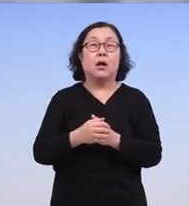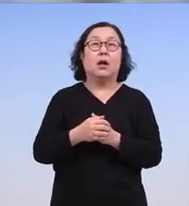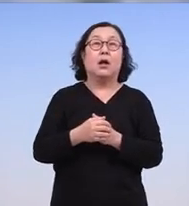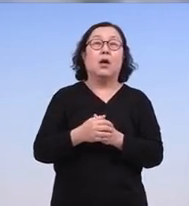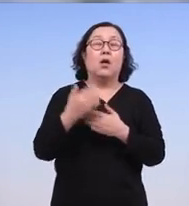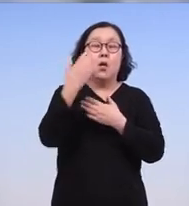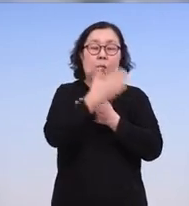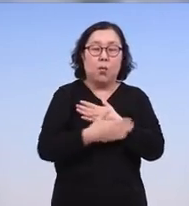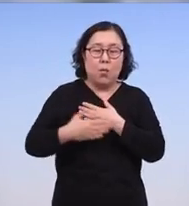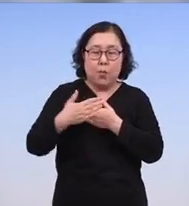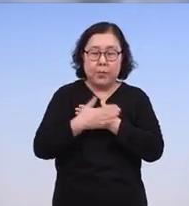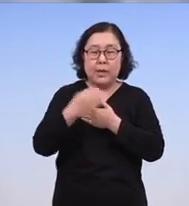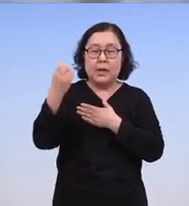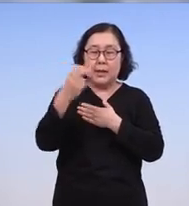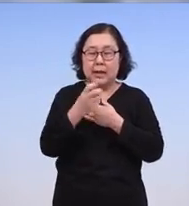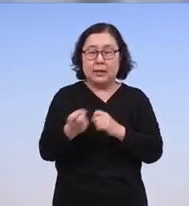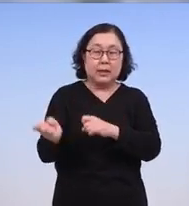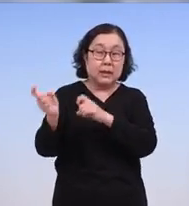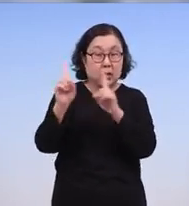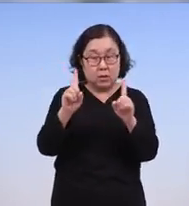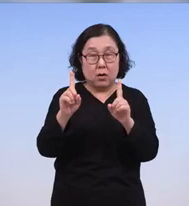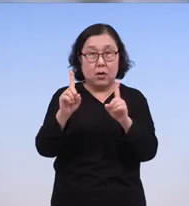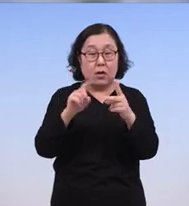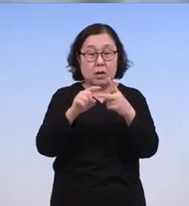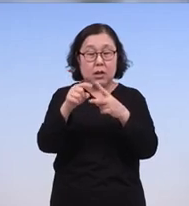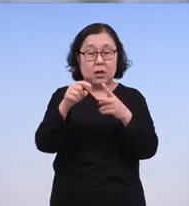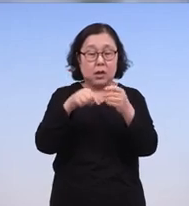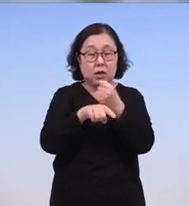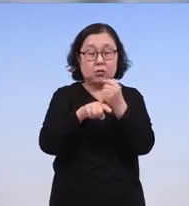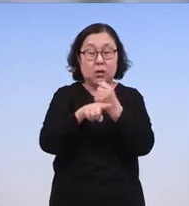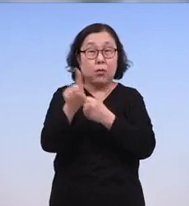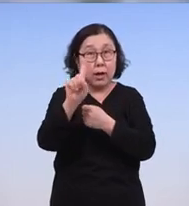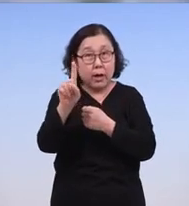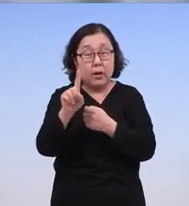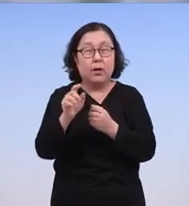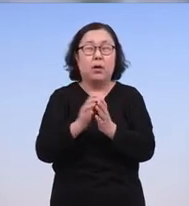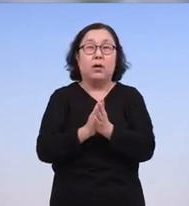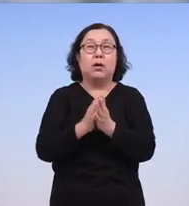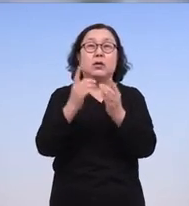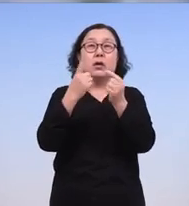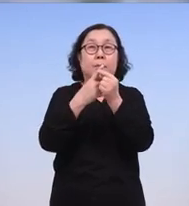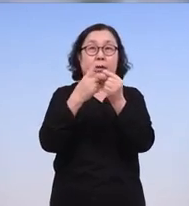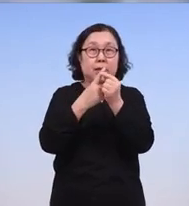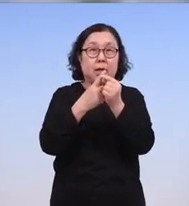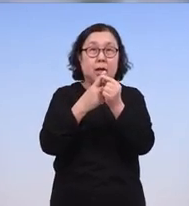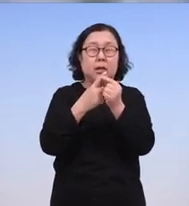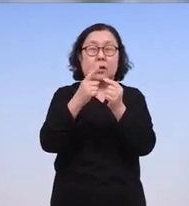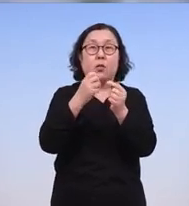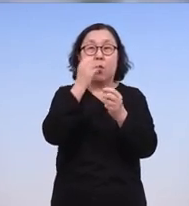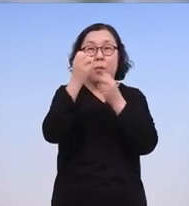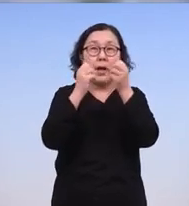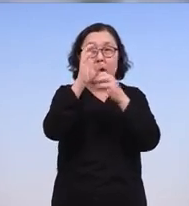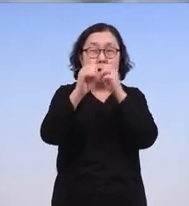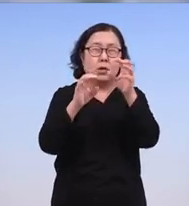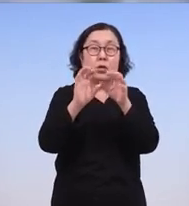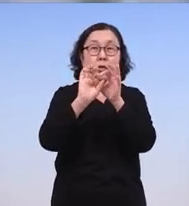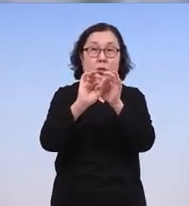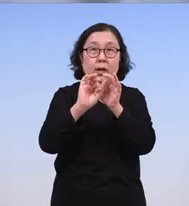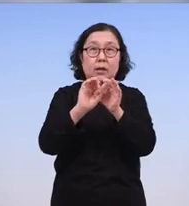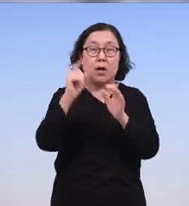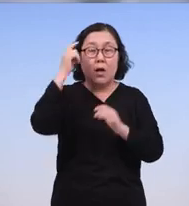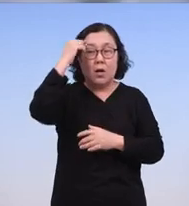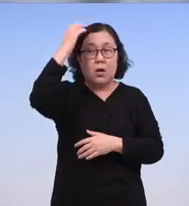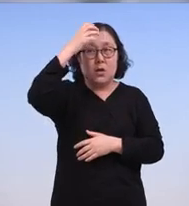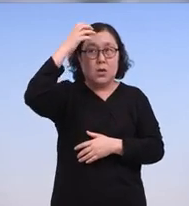다 들어가는데 왜 몸이 다시 사는 걸 강조했을까? 이게 두 가지 큰 의미가 있는데요. 그거는요, 이 고백을